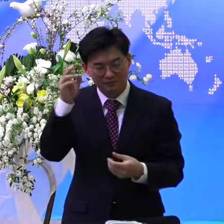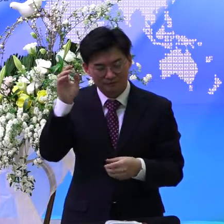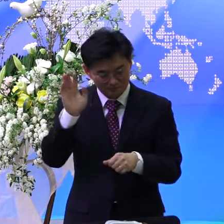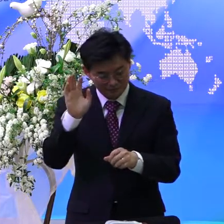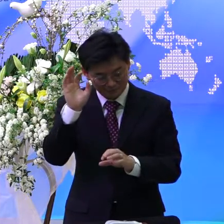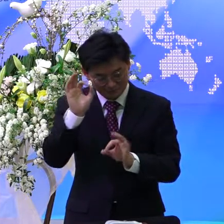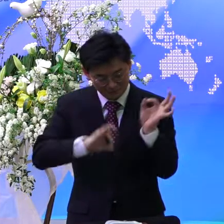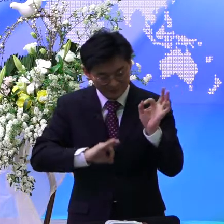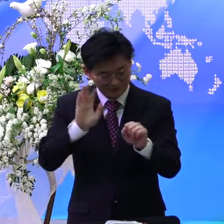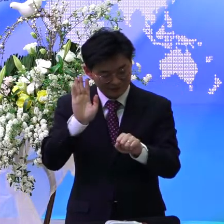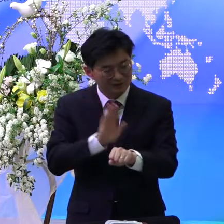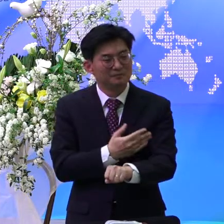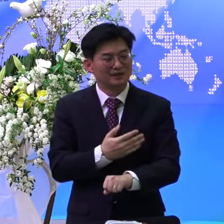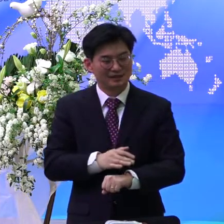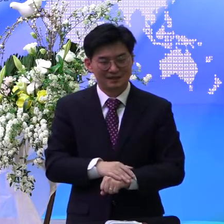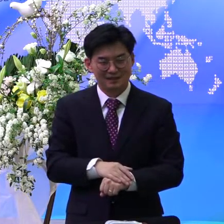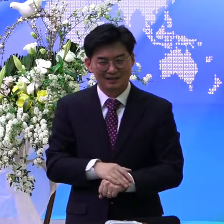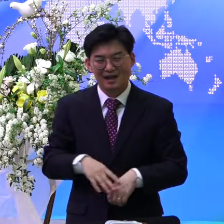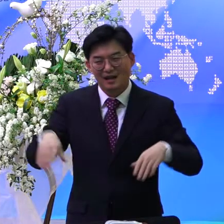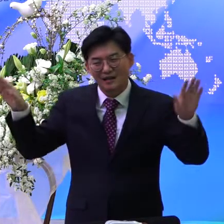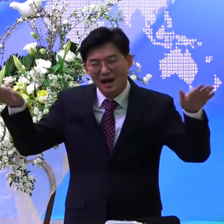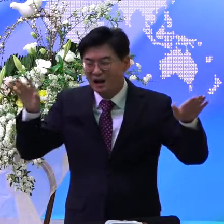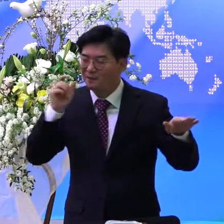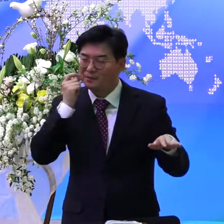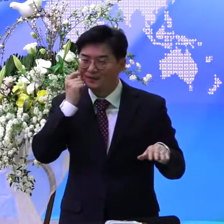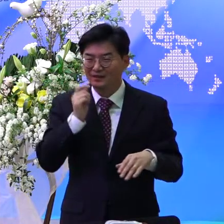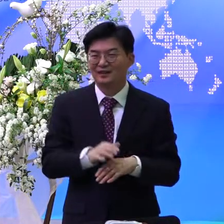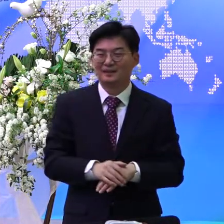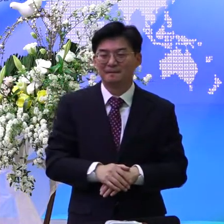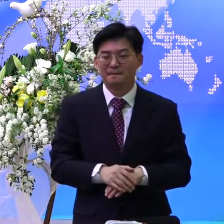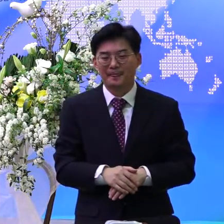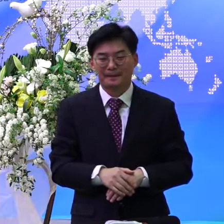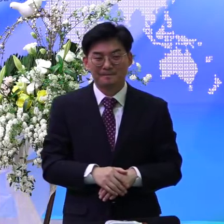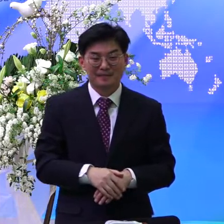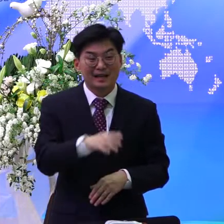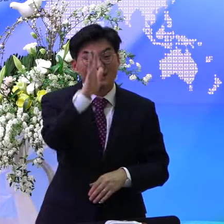추락하고 말았습니다. 몇 번을 시도해도 똑같았습니다.